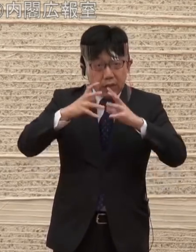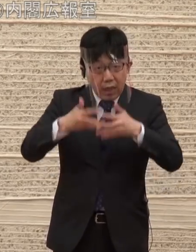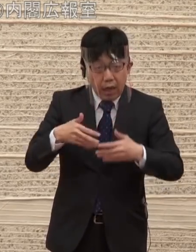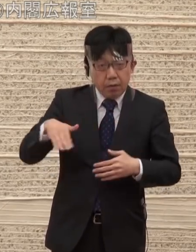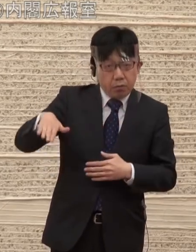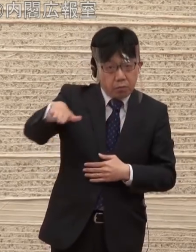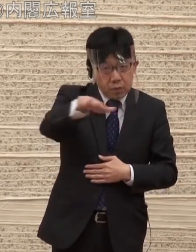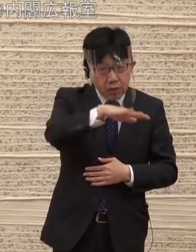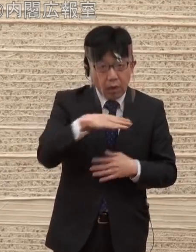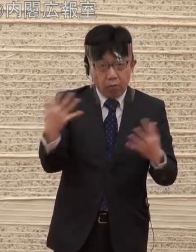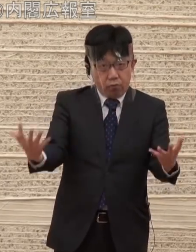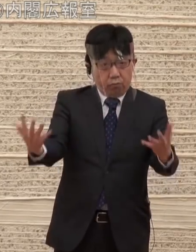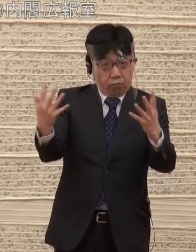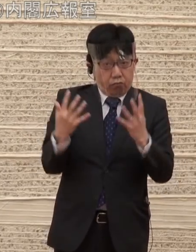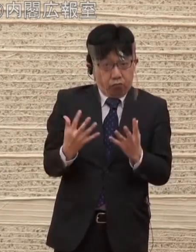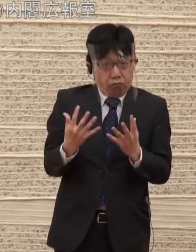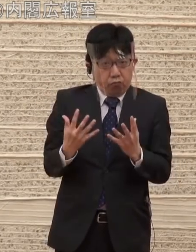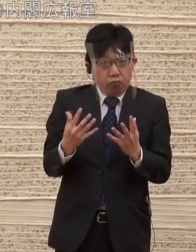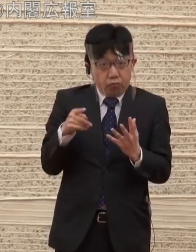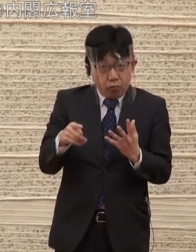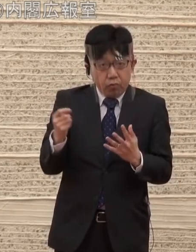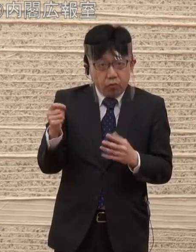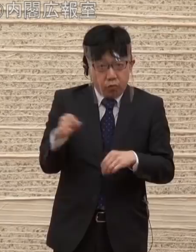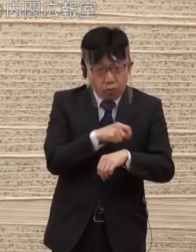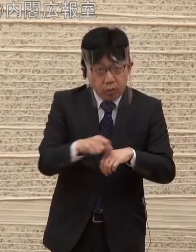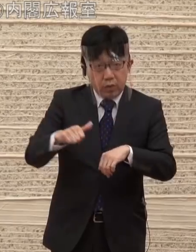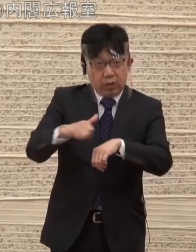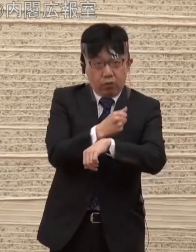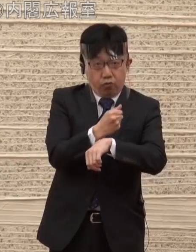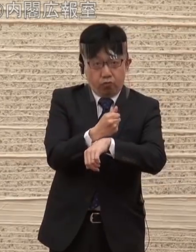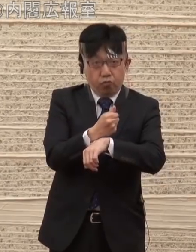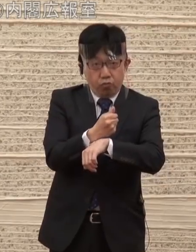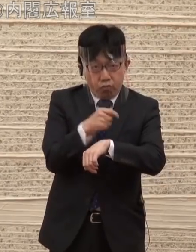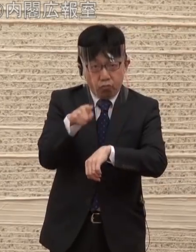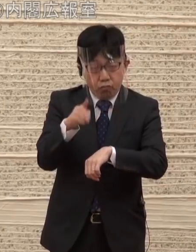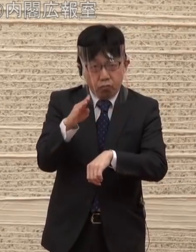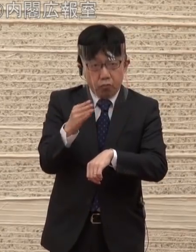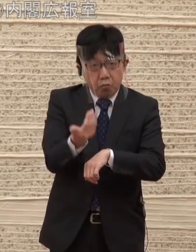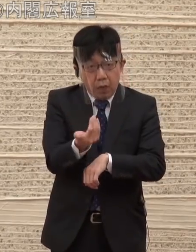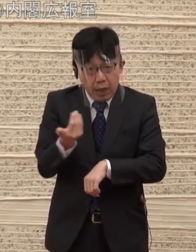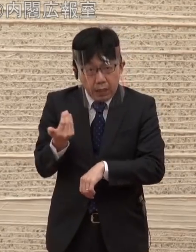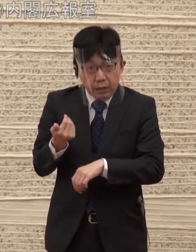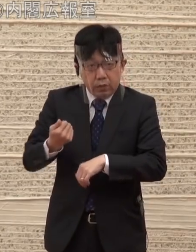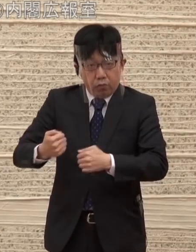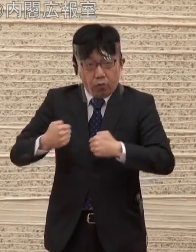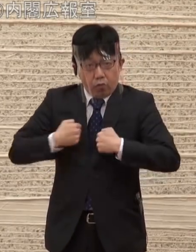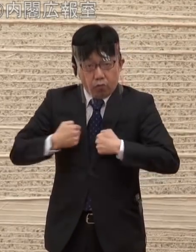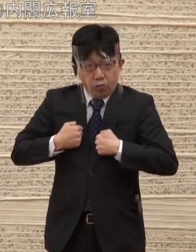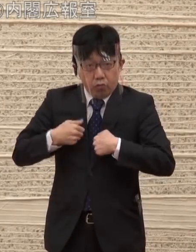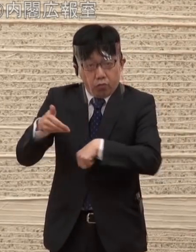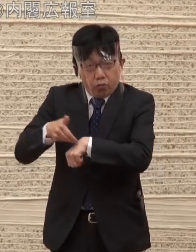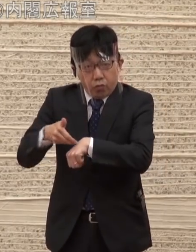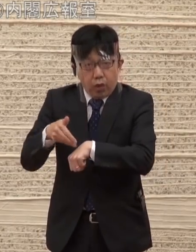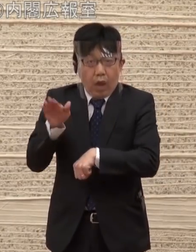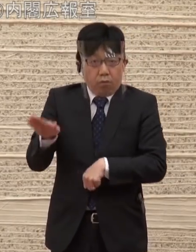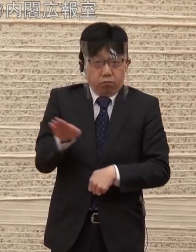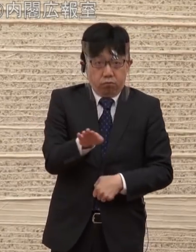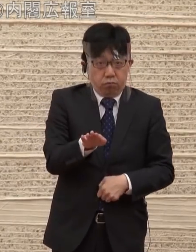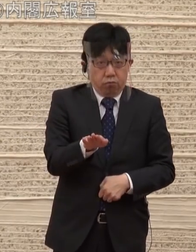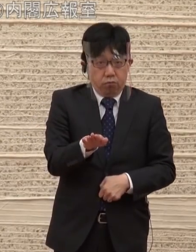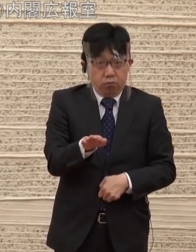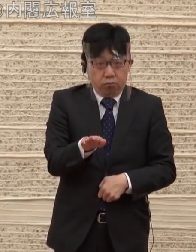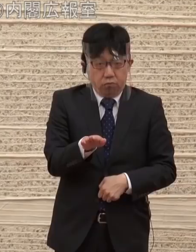ますそして世界中の国々の選手はですねトレーニングもしなければなーれんでしょうそういう意味でおきまして